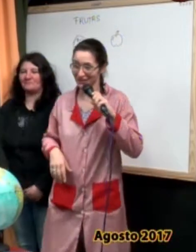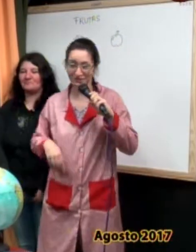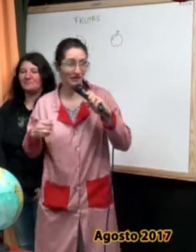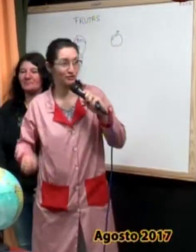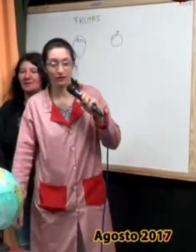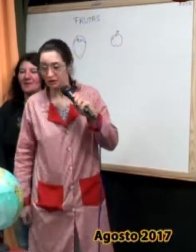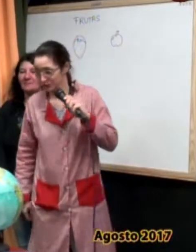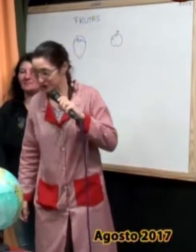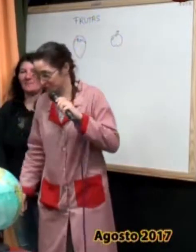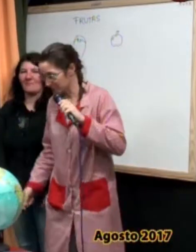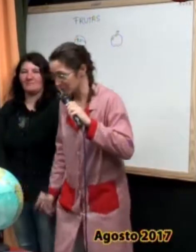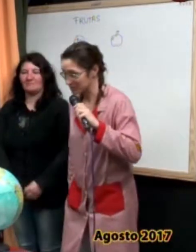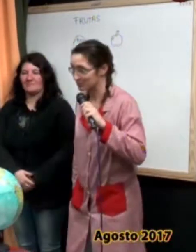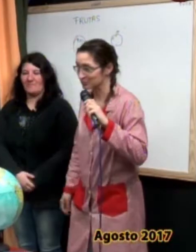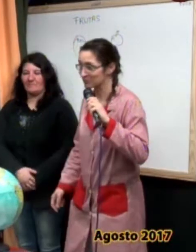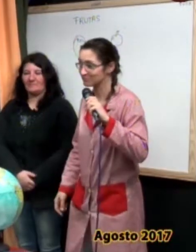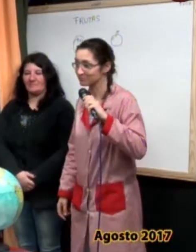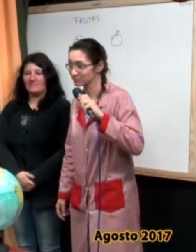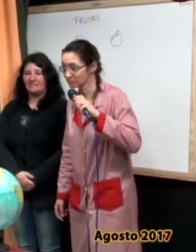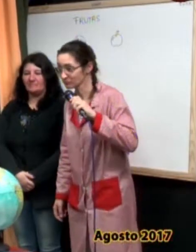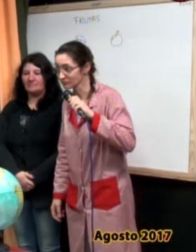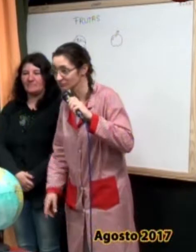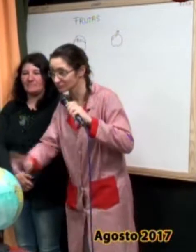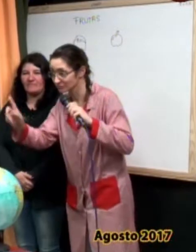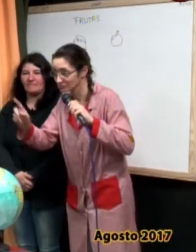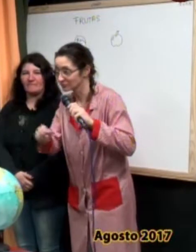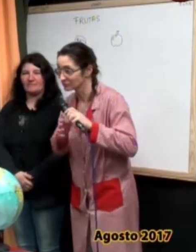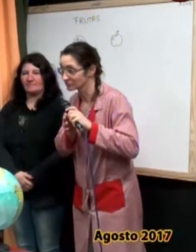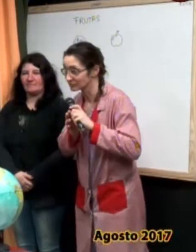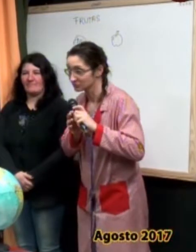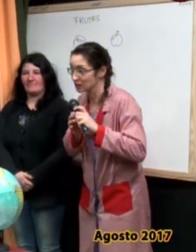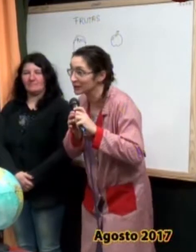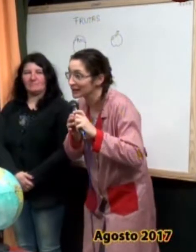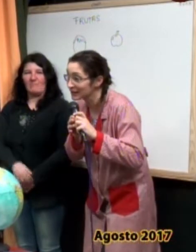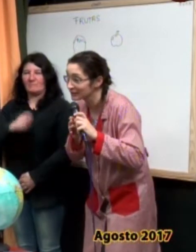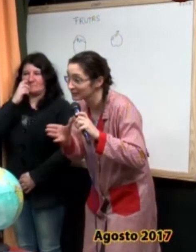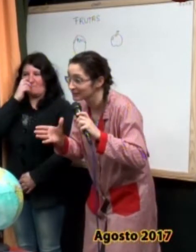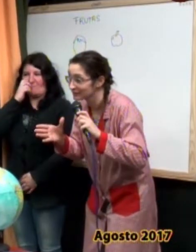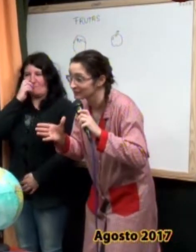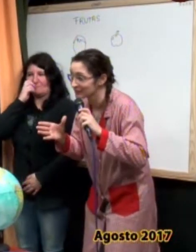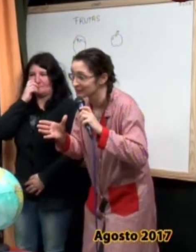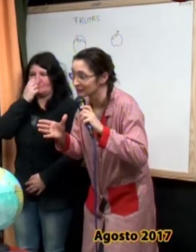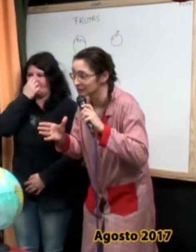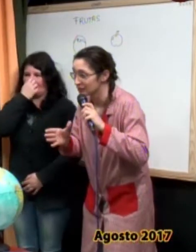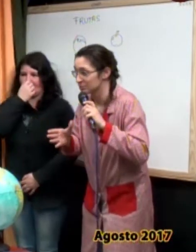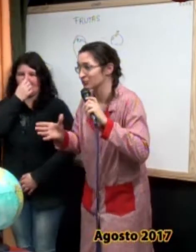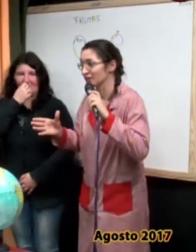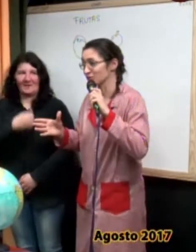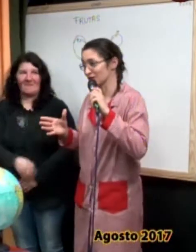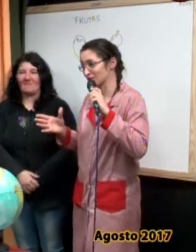buenas Bueno, empezamos Yo qué hago Estoy que manejar Ah, voy pa' allá Pero tengo una cosa, ¿no? Si